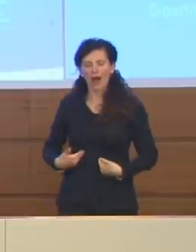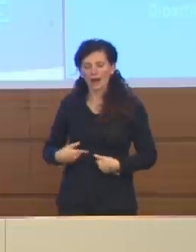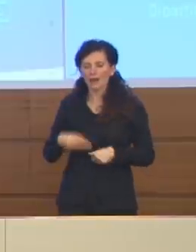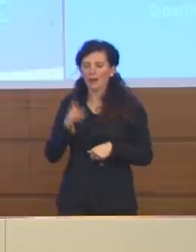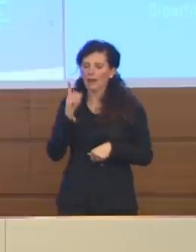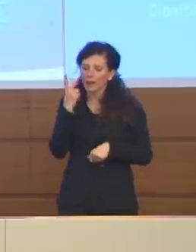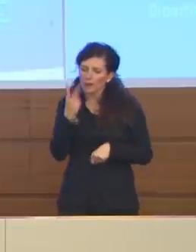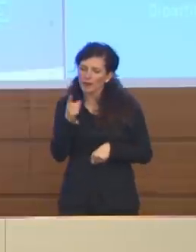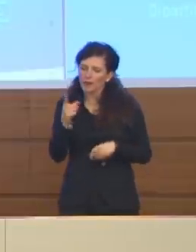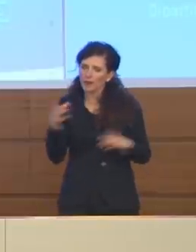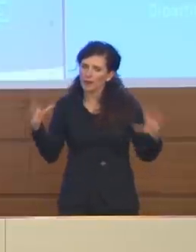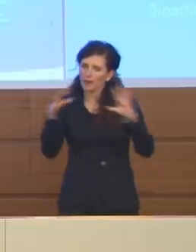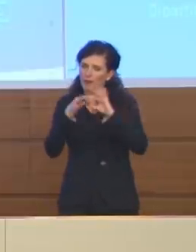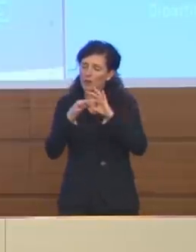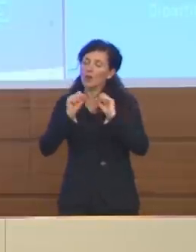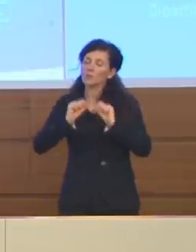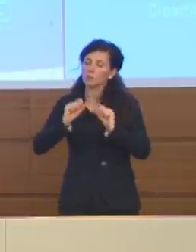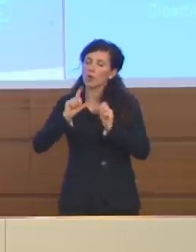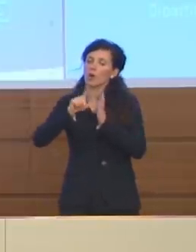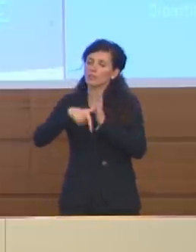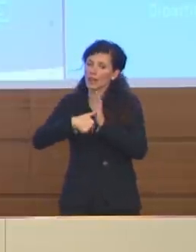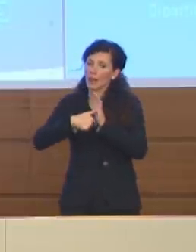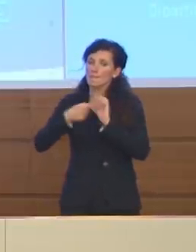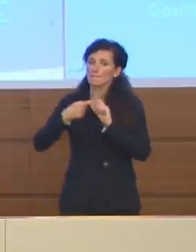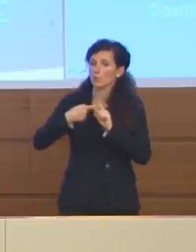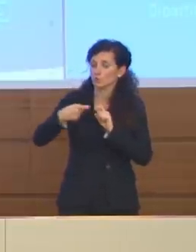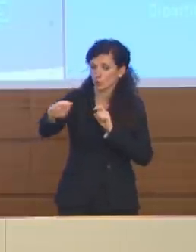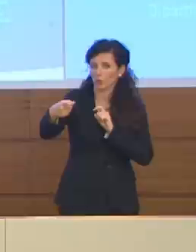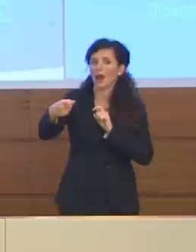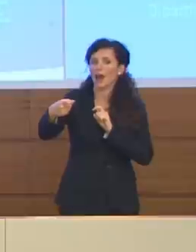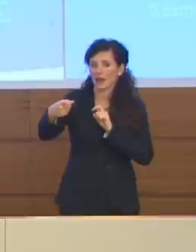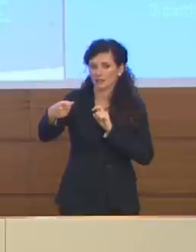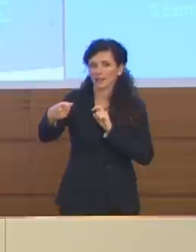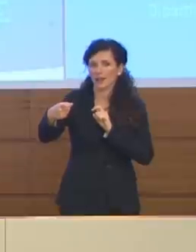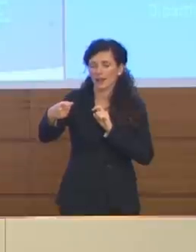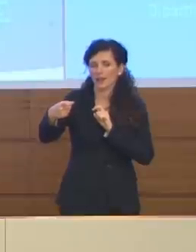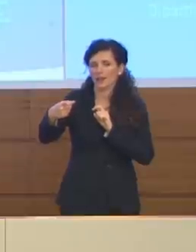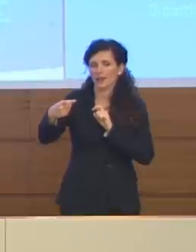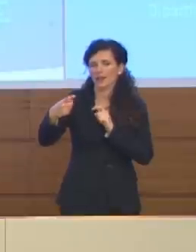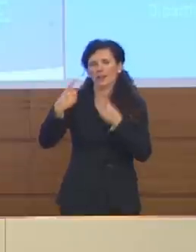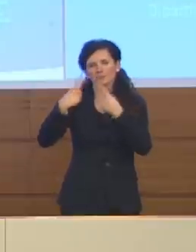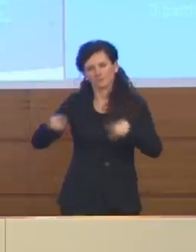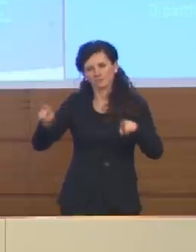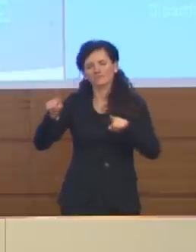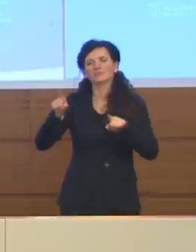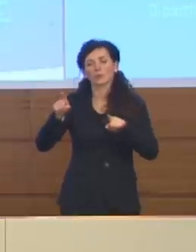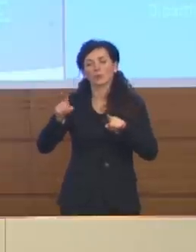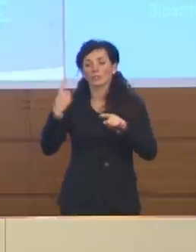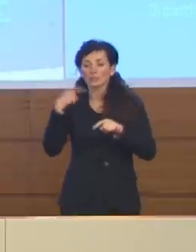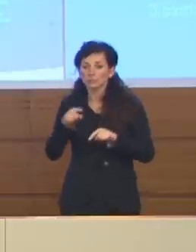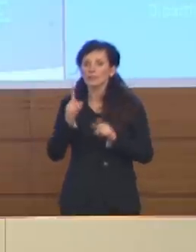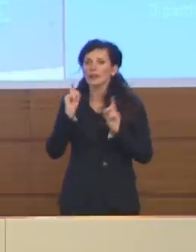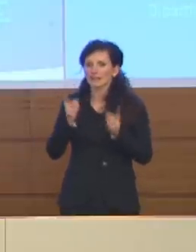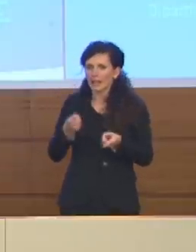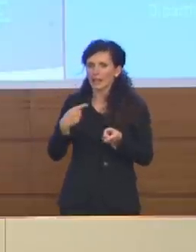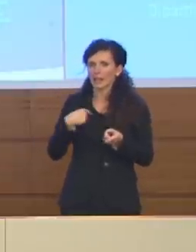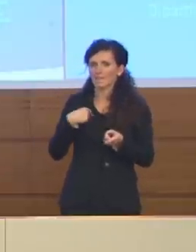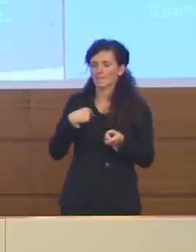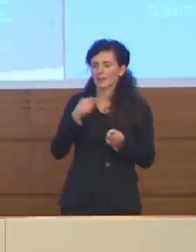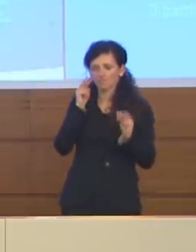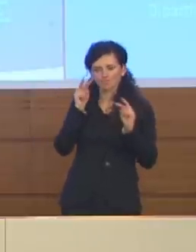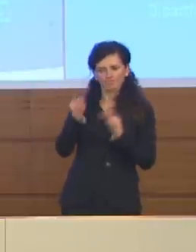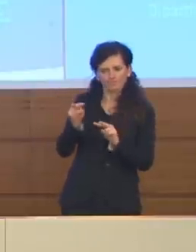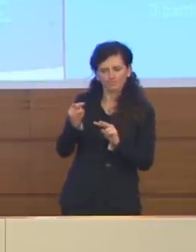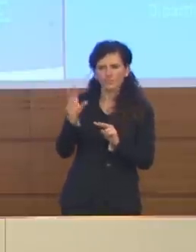più transitorie quindi evidentemente tutto questo implicherà considerare strategie